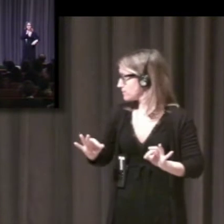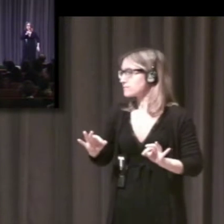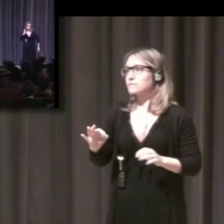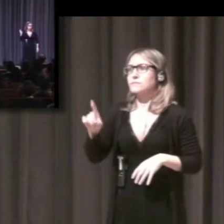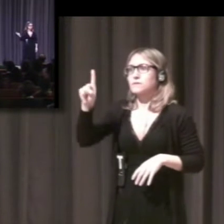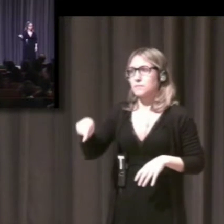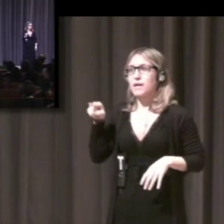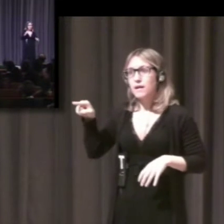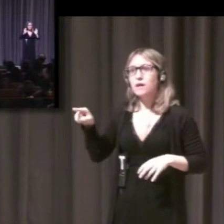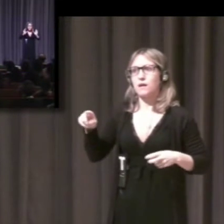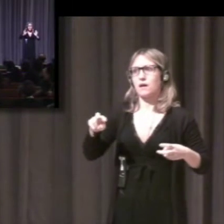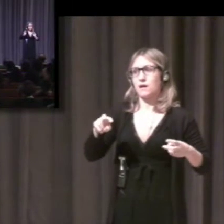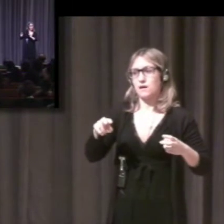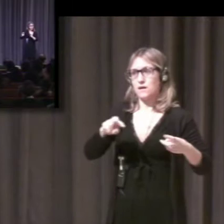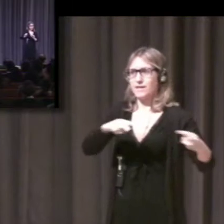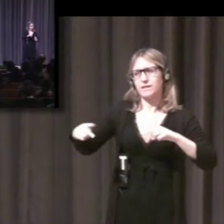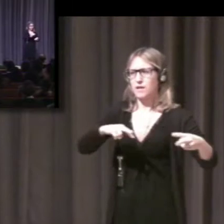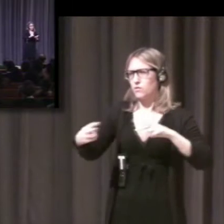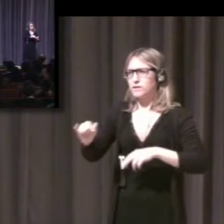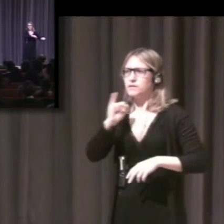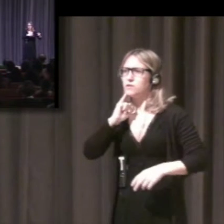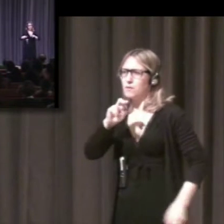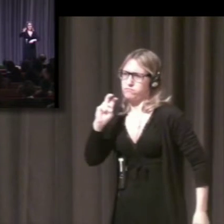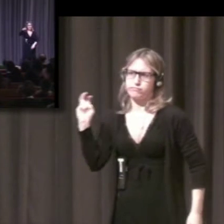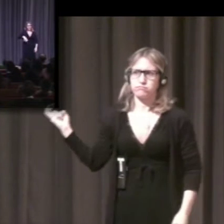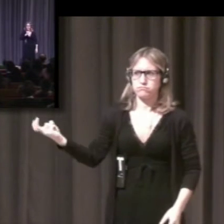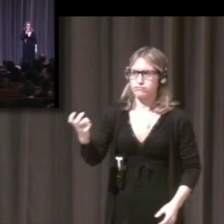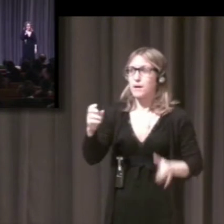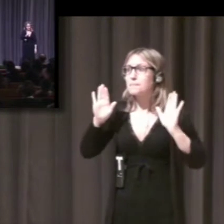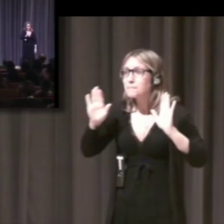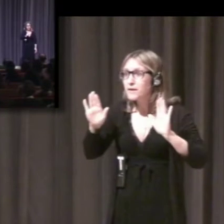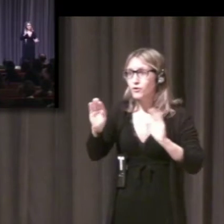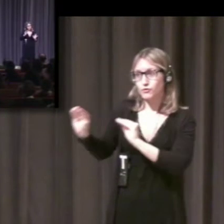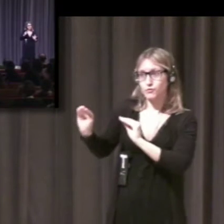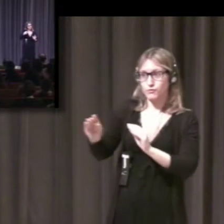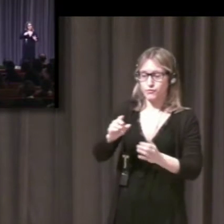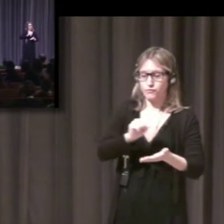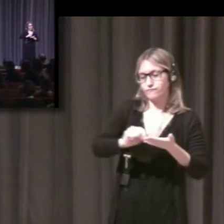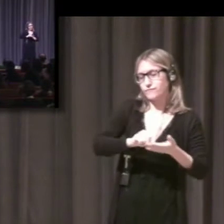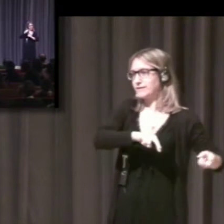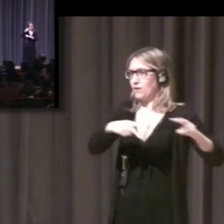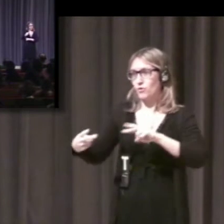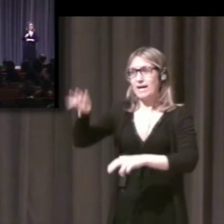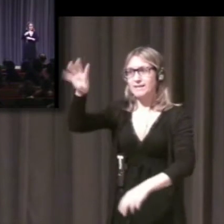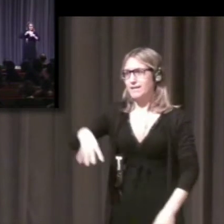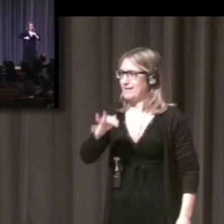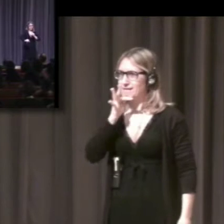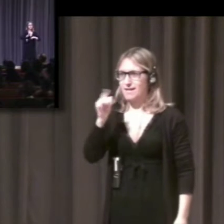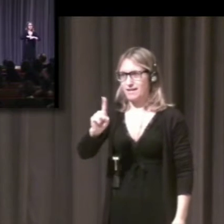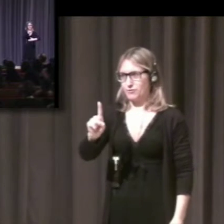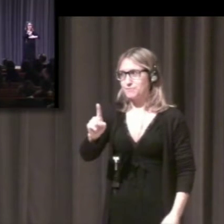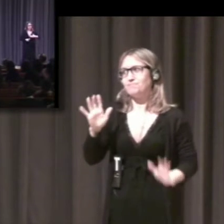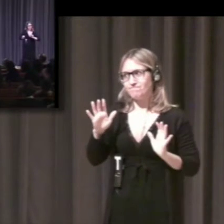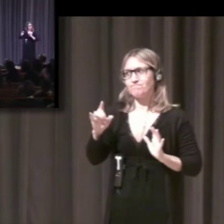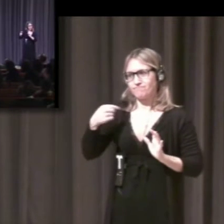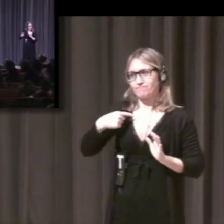estat traduïda encara en català. És un deure, diguem-ne, que ens posem nosaltres per poder llegir també els